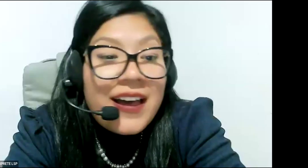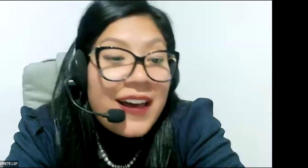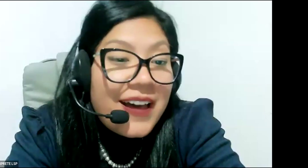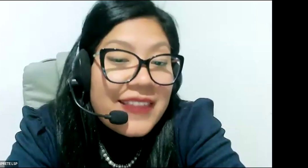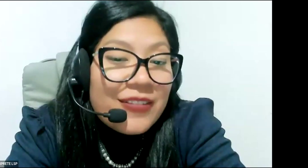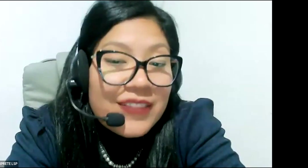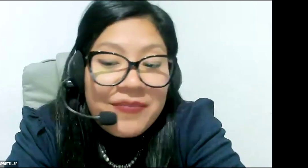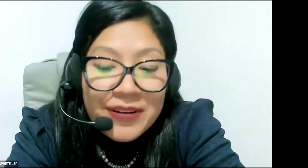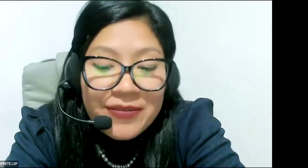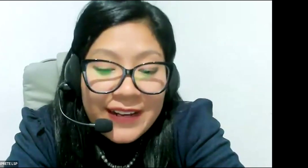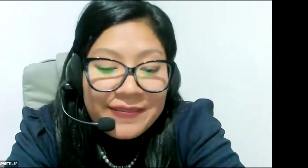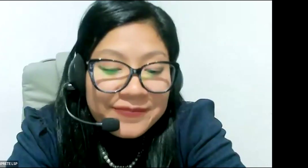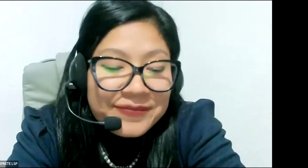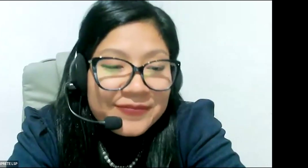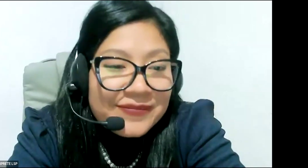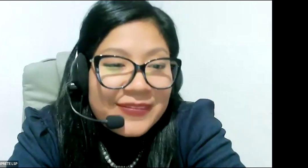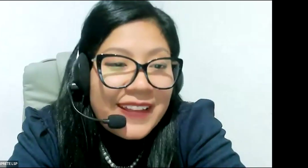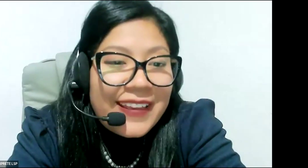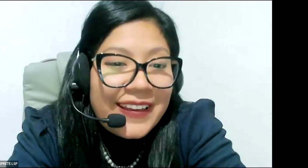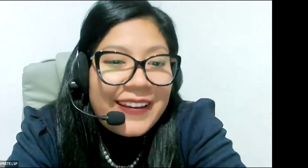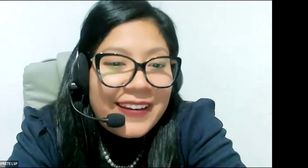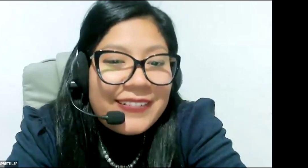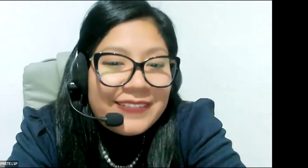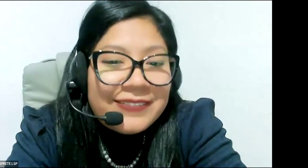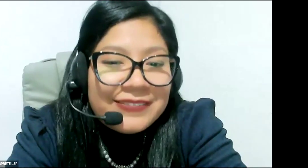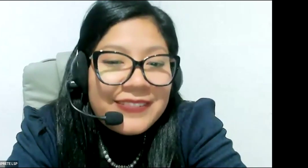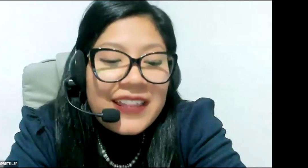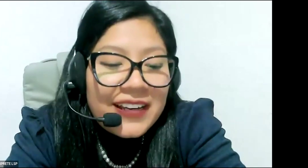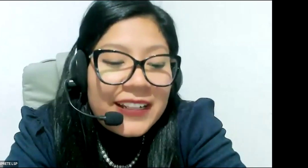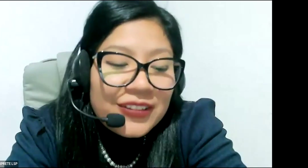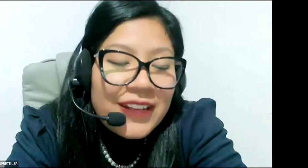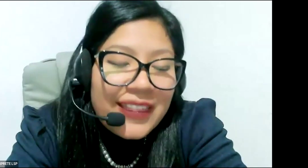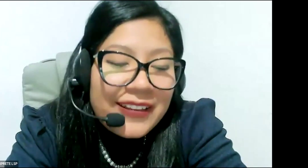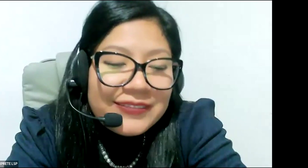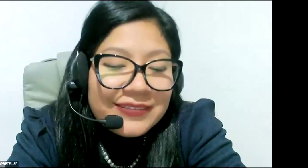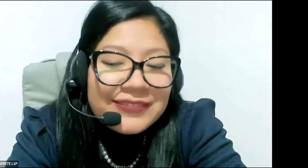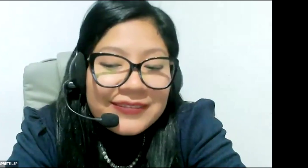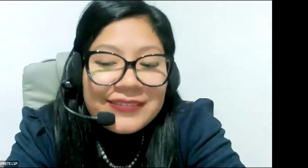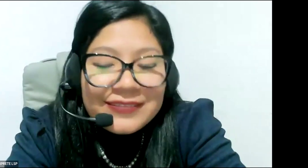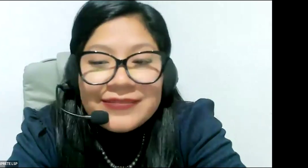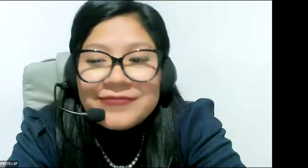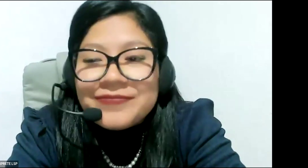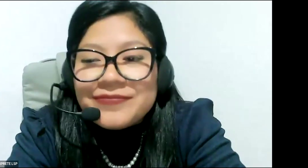Ajá De dónde es Manuel nadie ha escrito